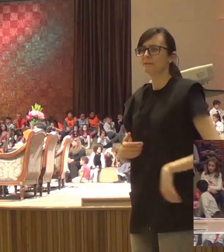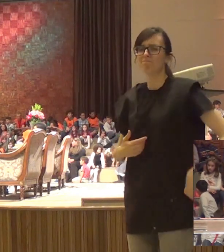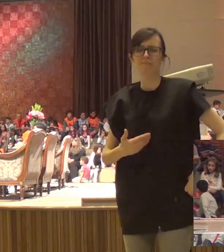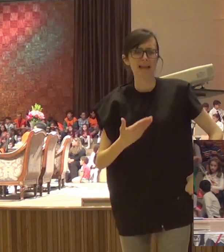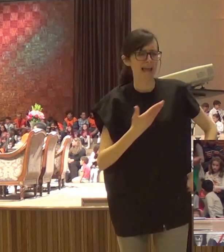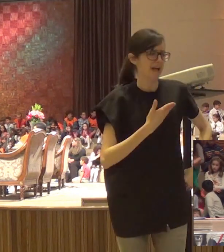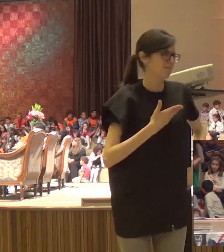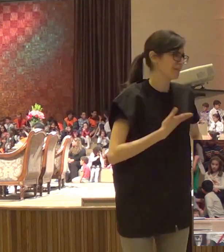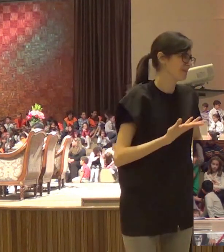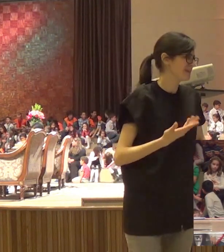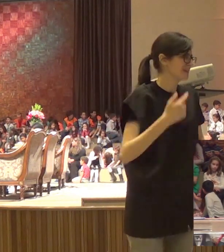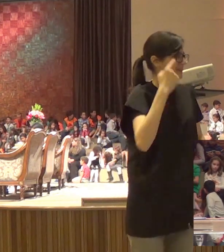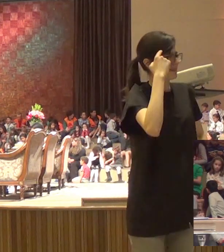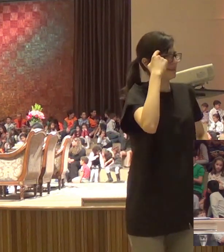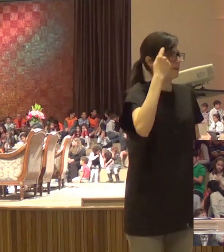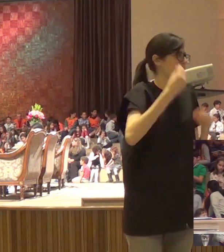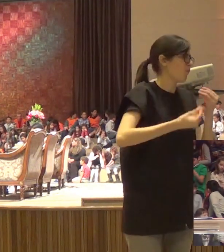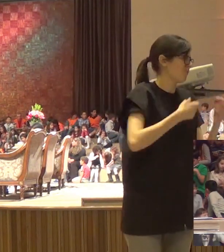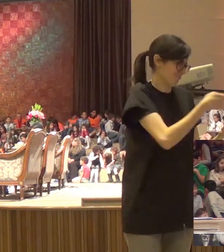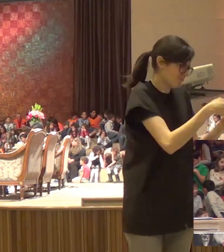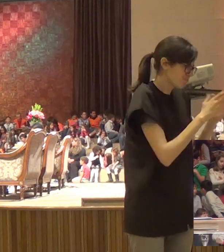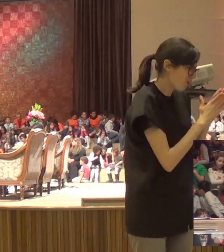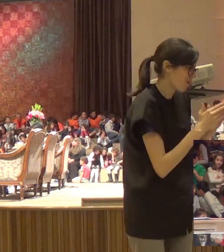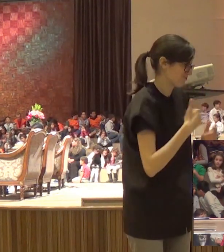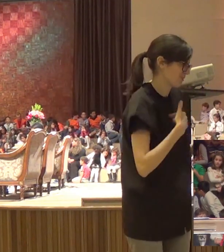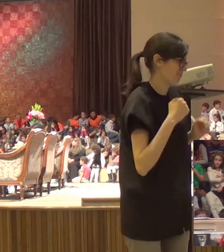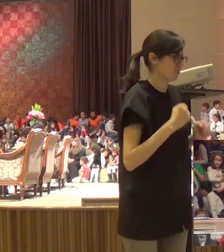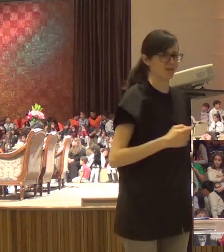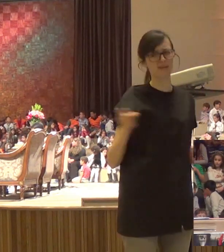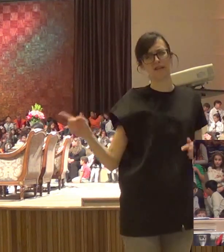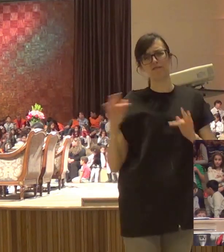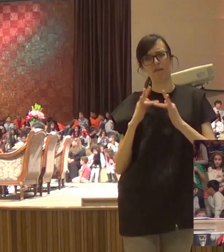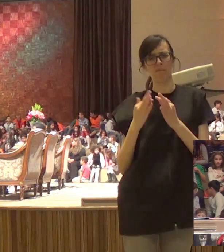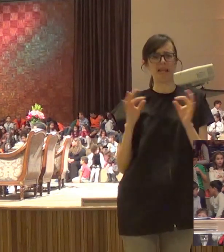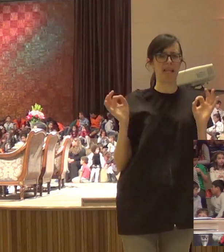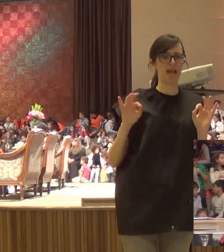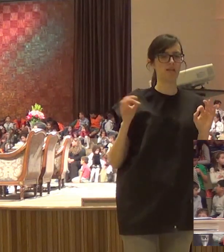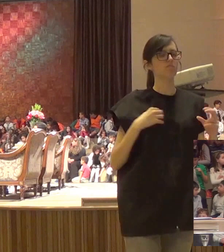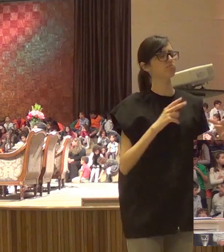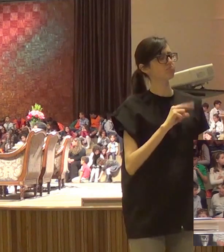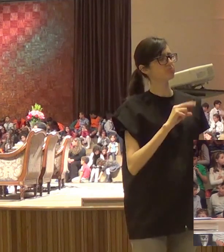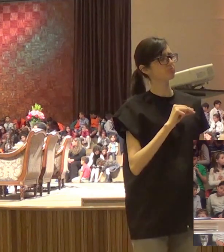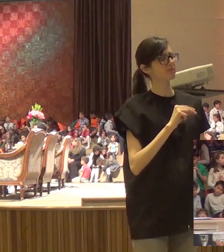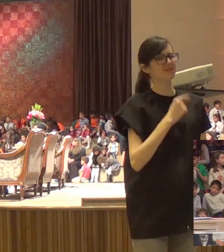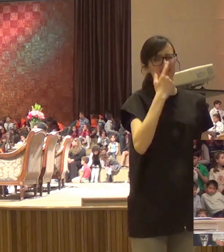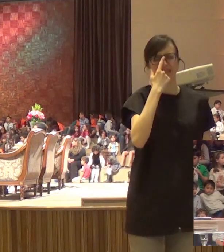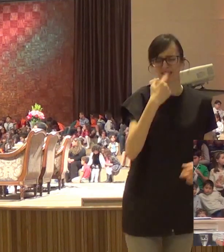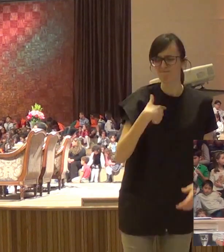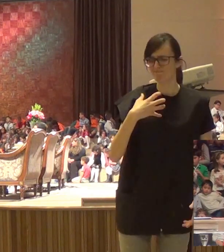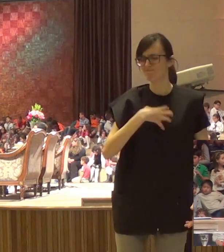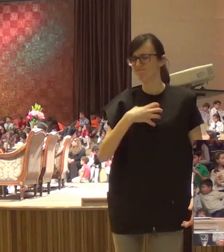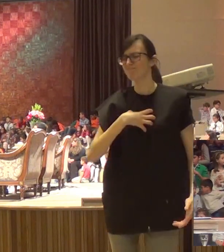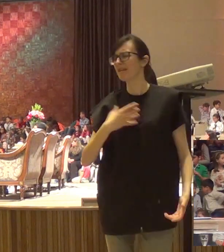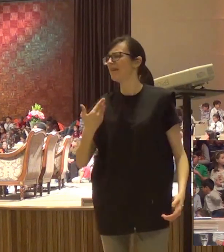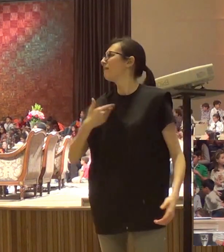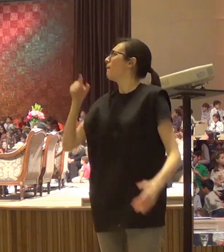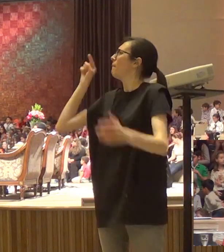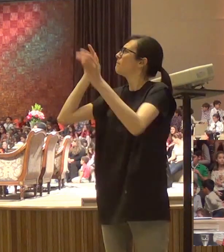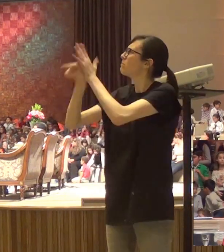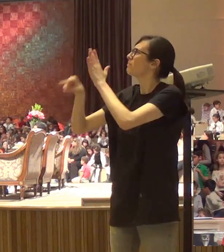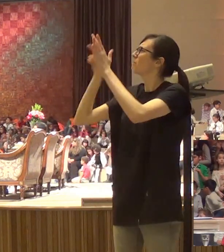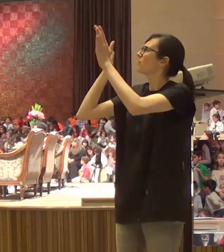para um outro adolescente. Ele estava pedindo algumas orações e ele conversou com esse amigo dele. Poxa, eu não estou sentindo Deus me responder.